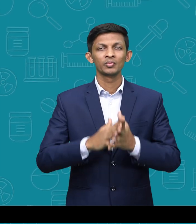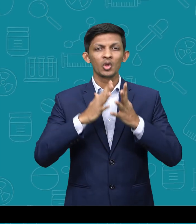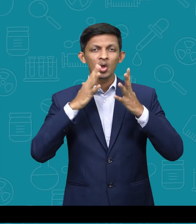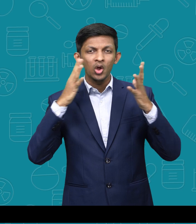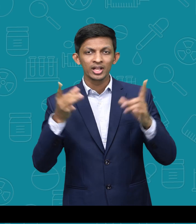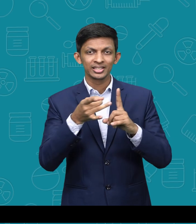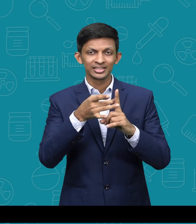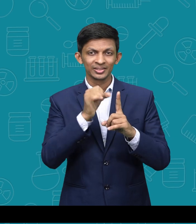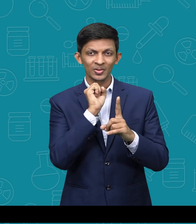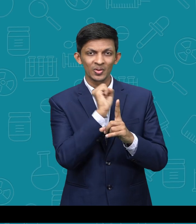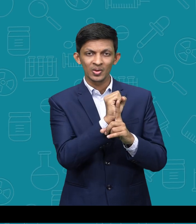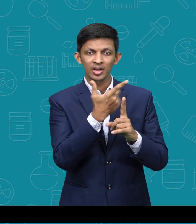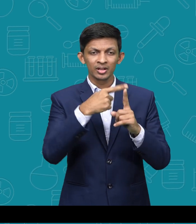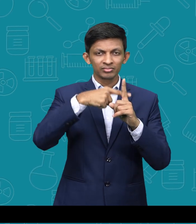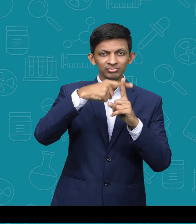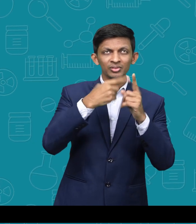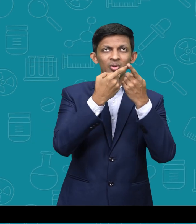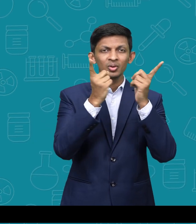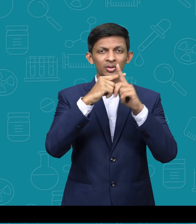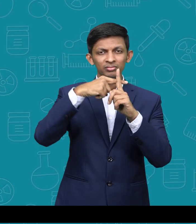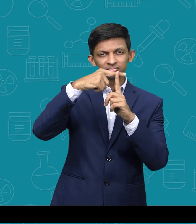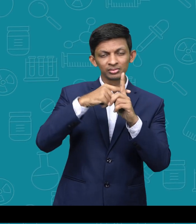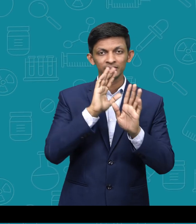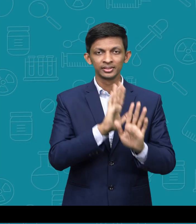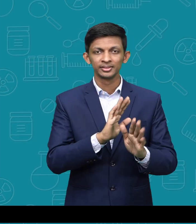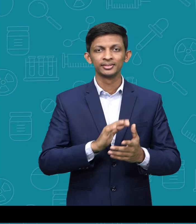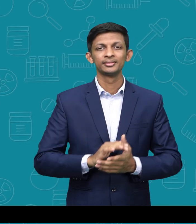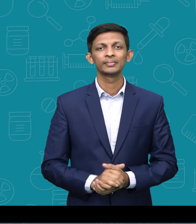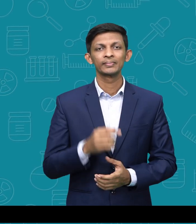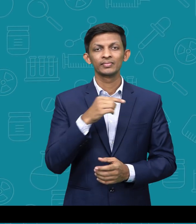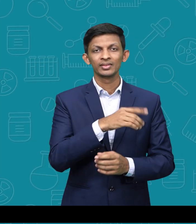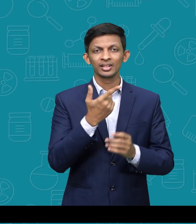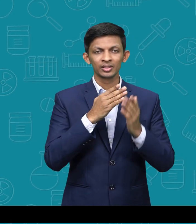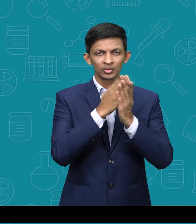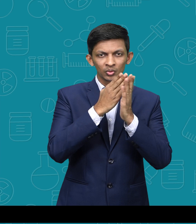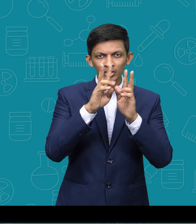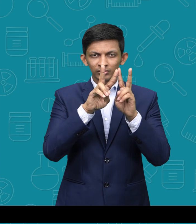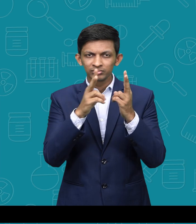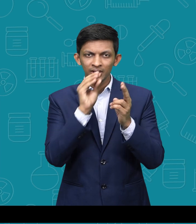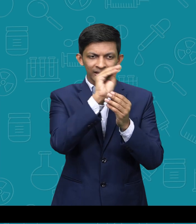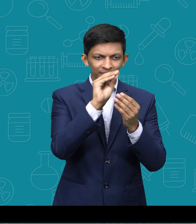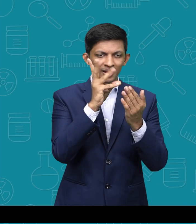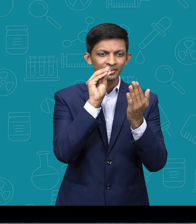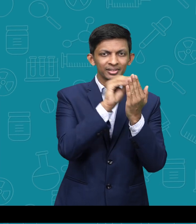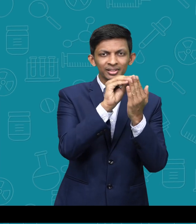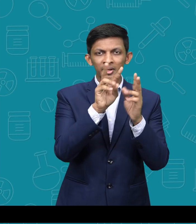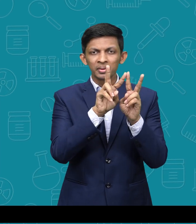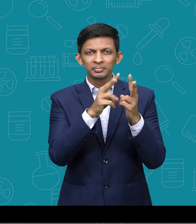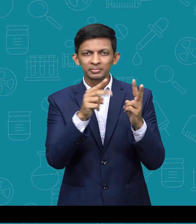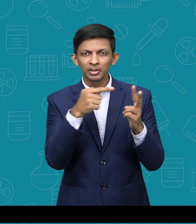చాలా లోహాలు గది ఉష్ణోగ్రత వద్ద ఘన పదార్థాలు. లోహాలు మరియు నాన్ లోహాలు